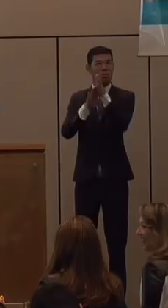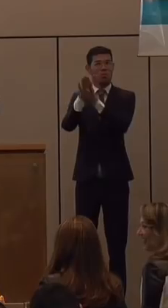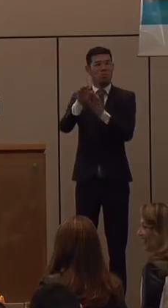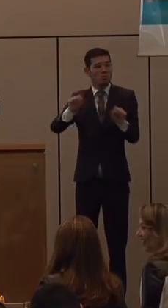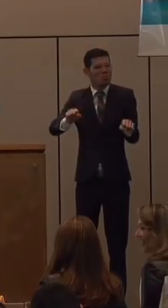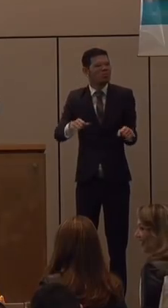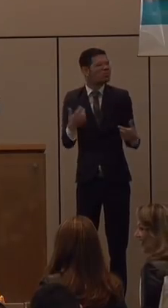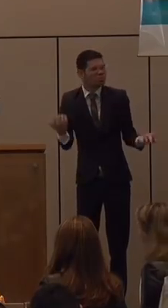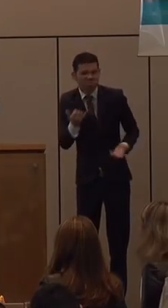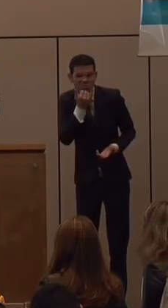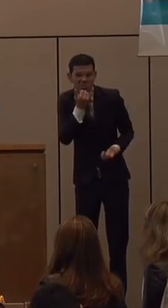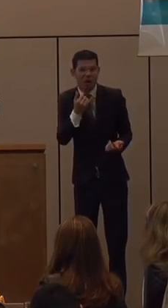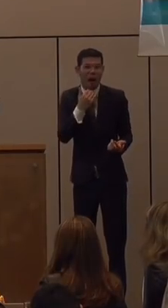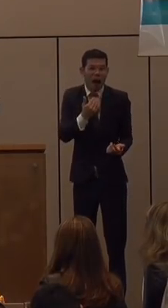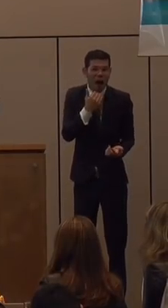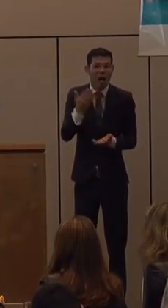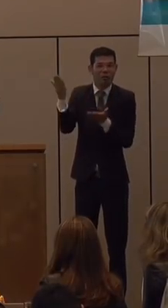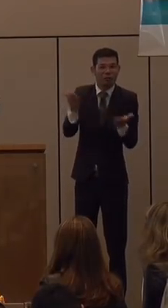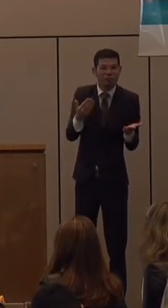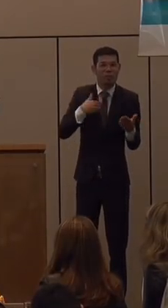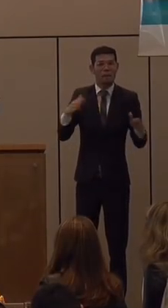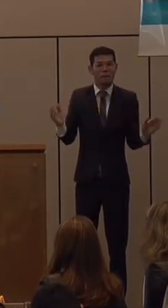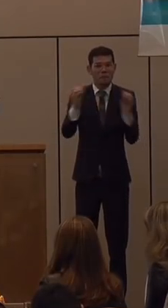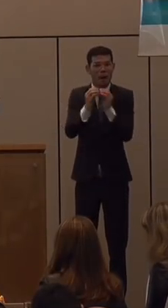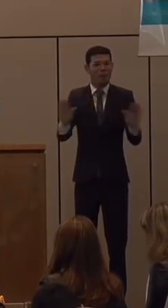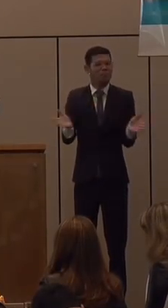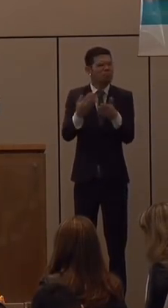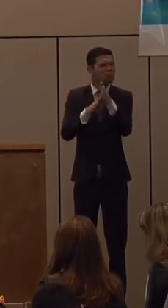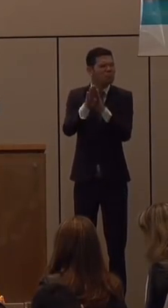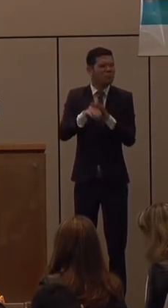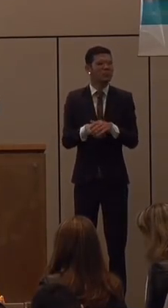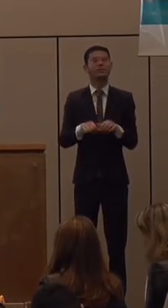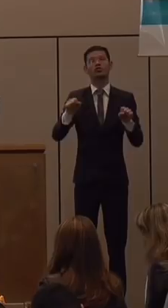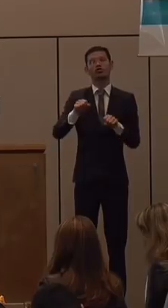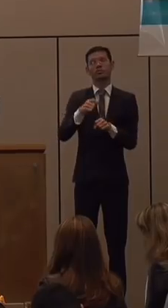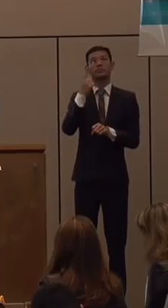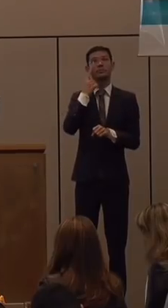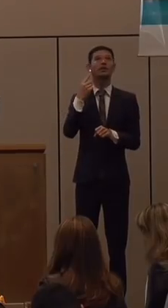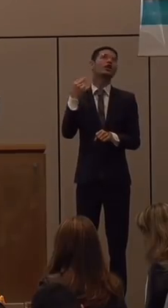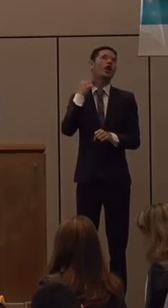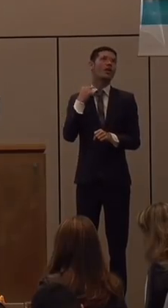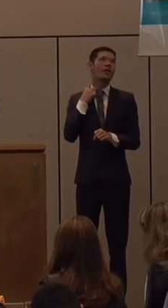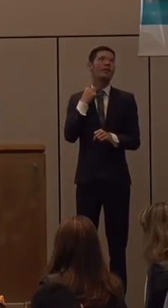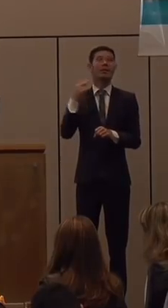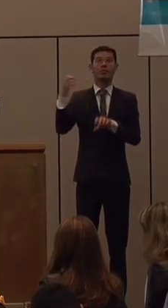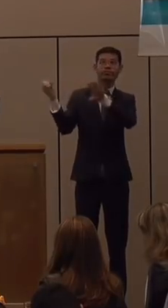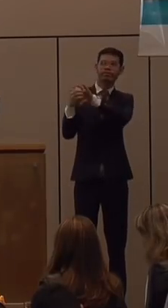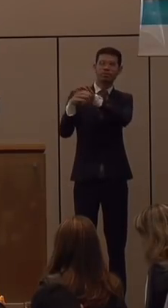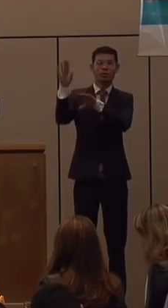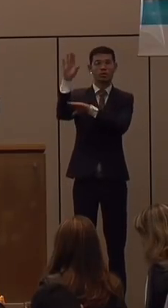atraer mucho más inversión extranjera colombia bueno ahí tenemos cifras a noviembre y la inversión extranjera llegó a 8 mil